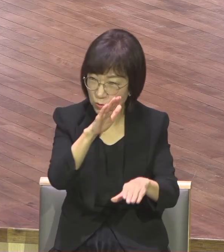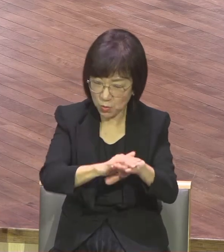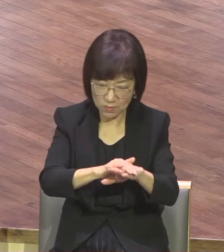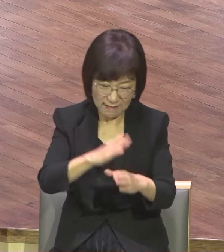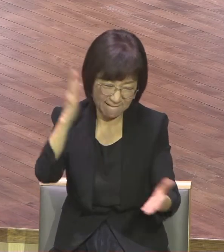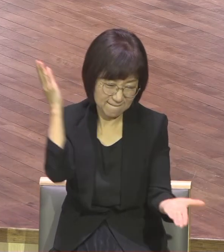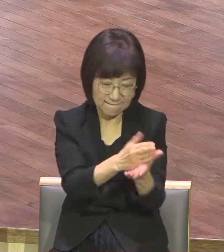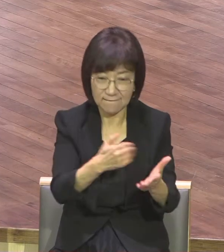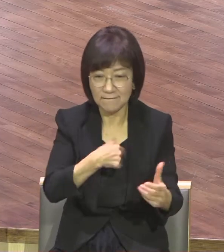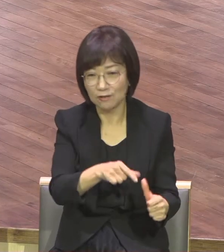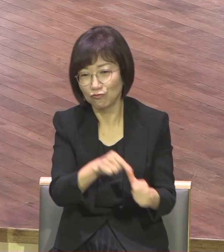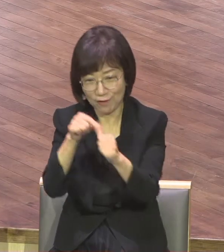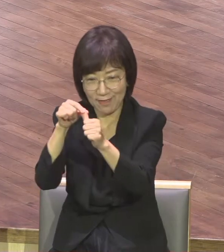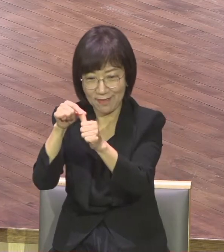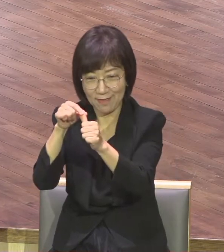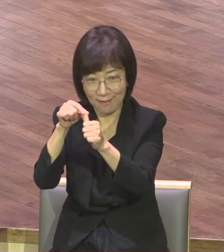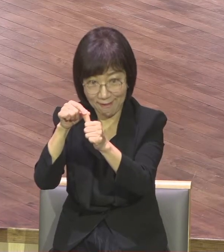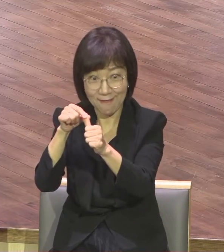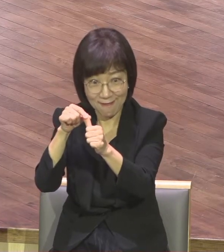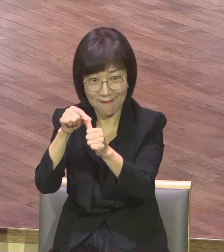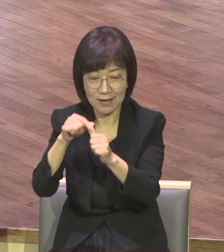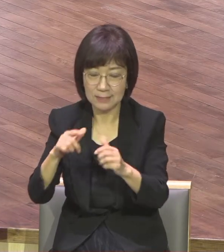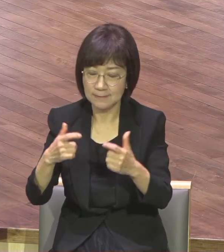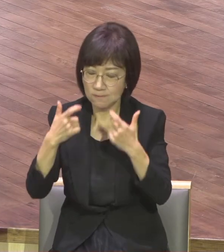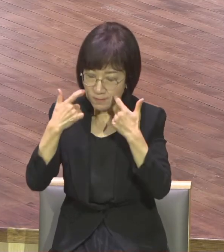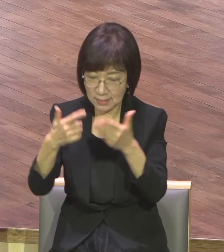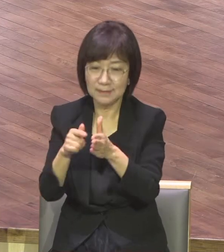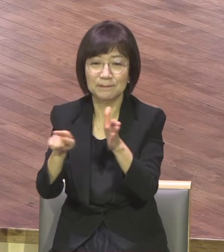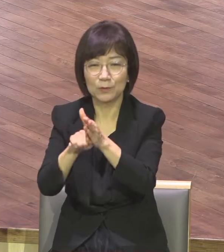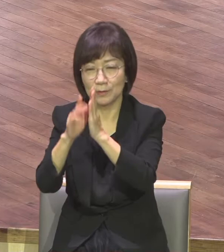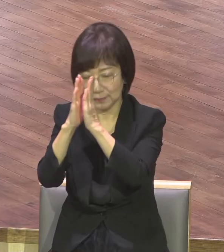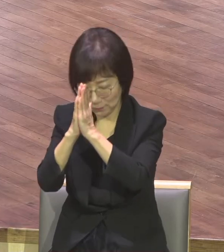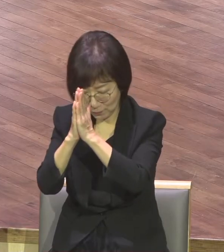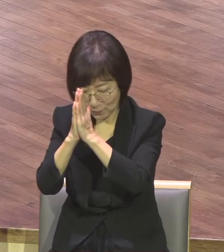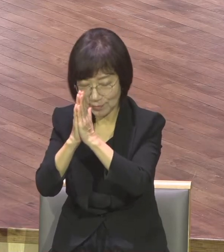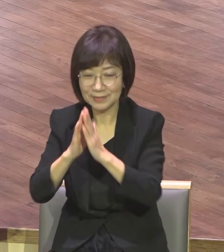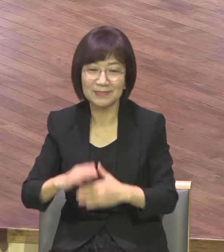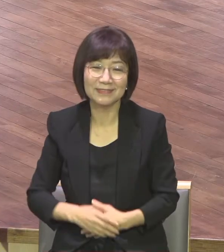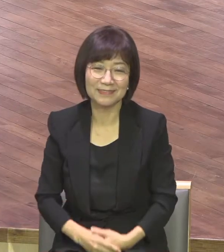것이다. 완전히 지금 3인 초과 상황에서 그렇게 기도한 것입니다.